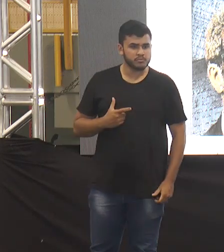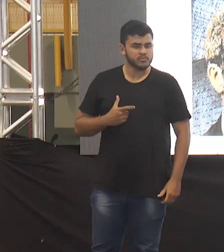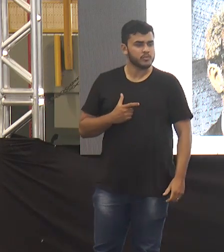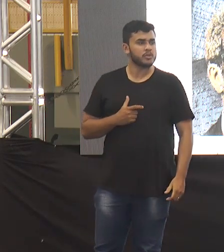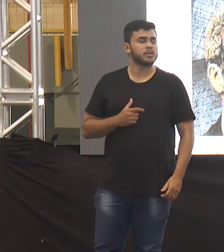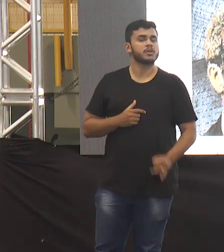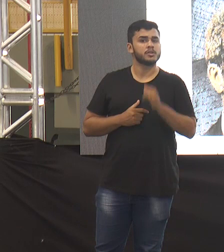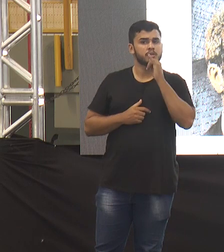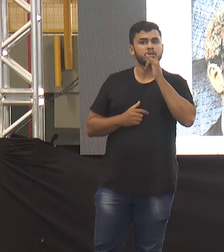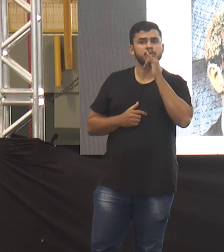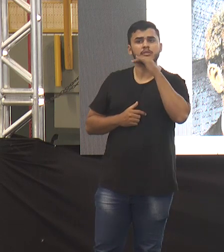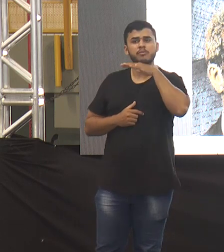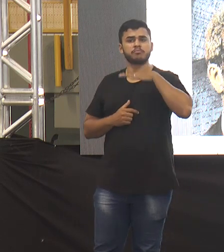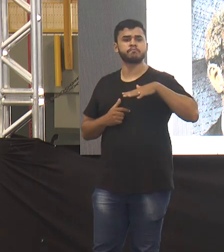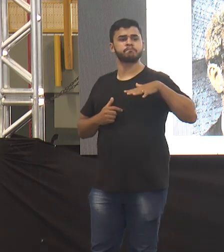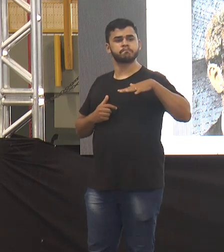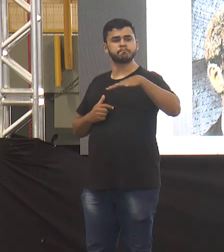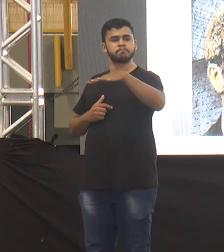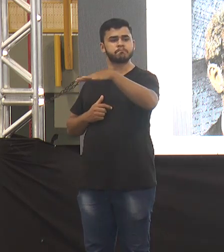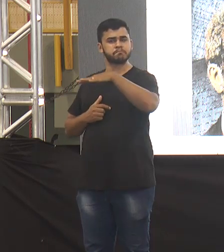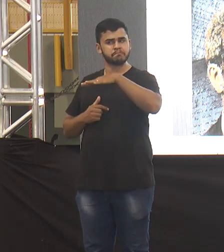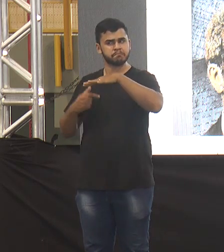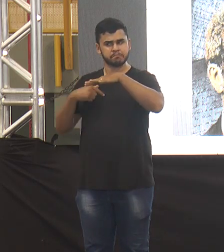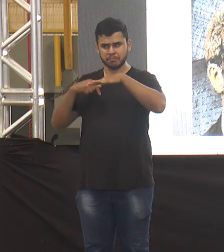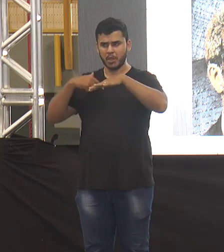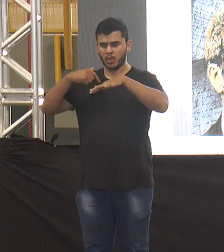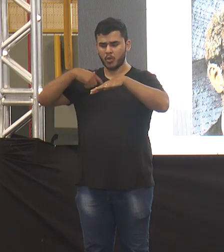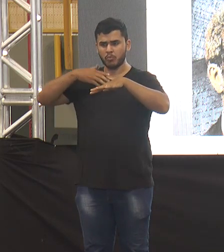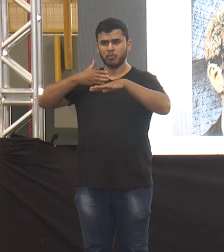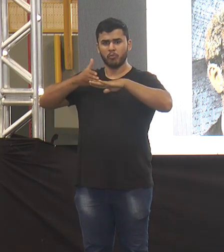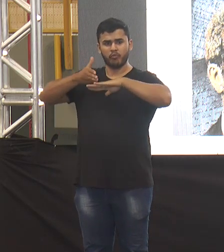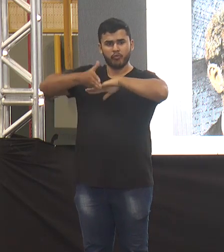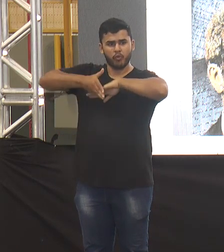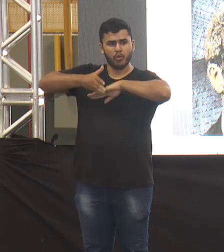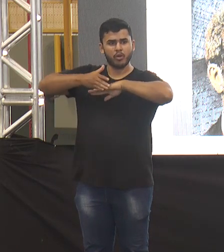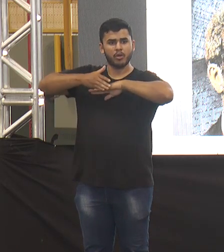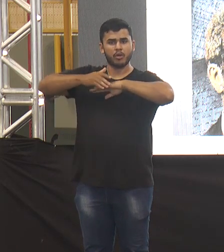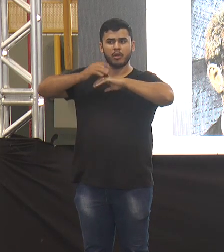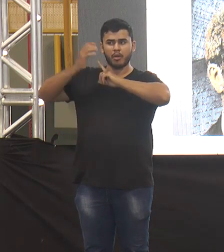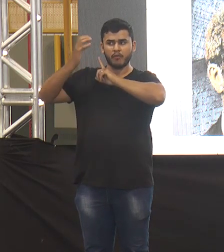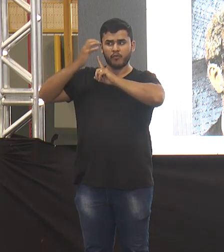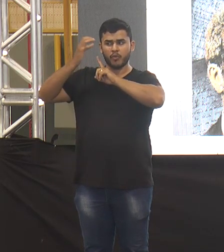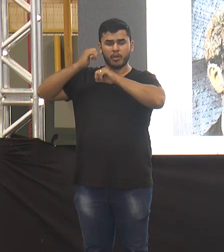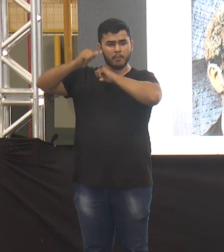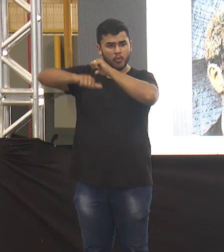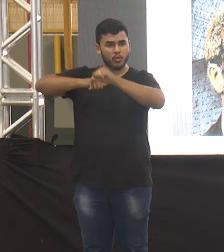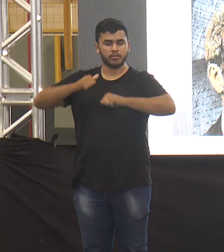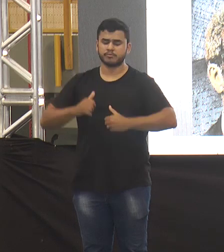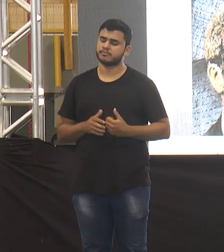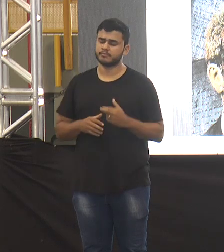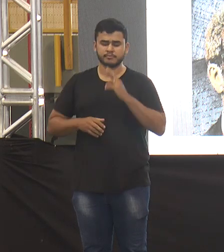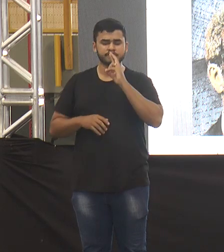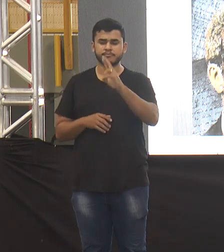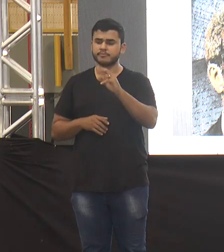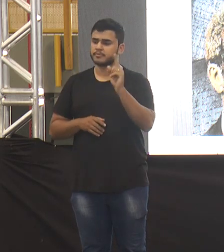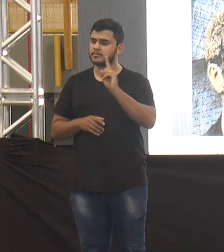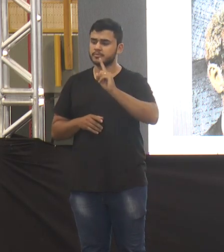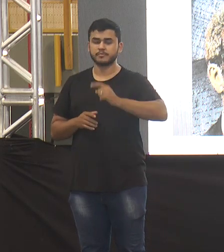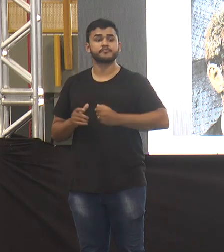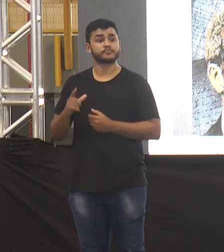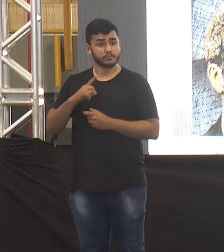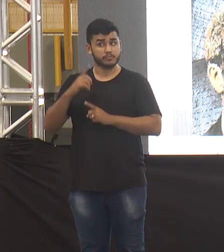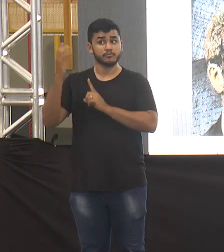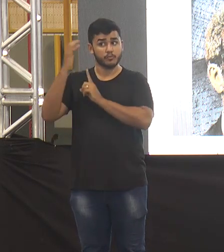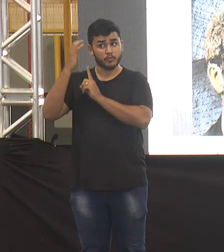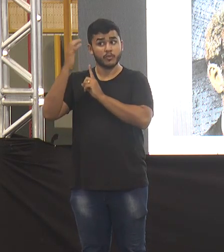Vocês acham que o meio determina o nosso caráter e nosso comportamento? Claro que não. Ah, professor, mas influencia.